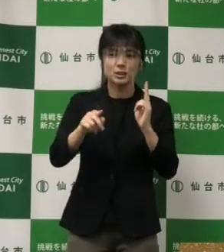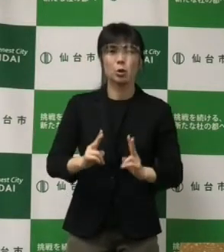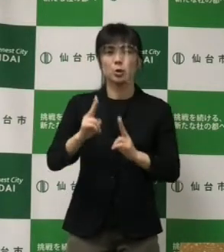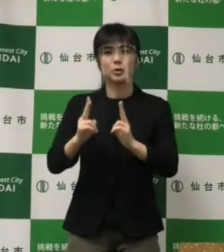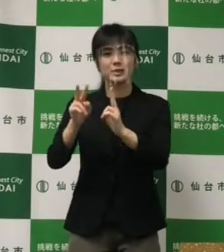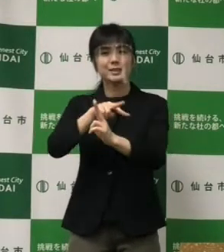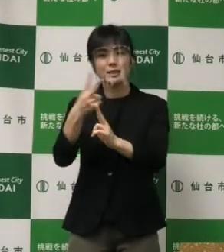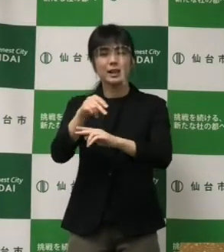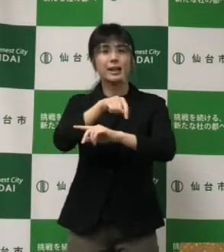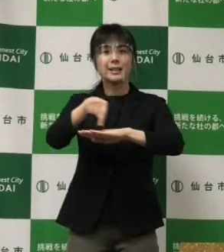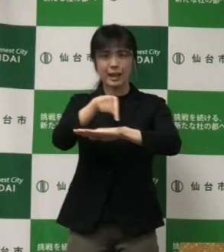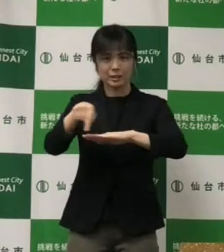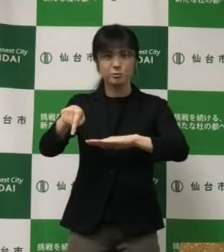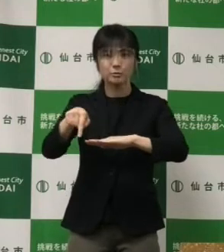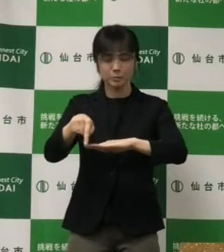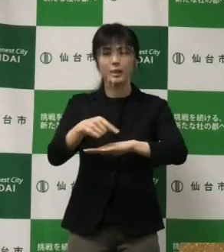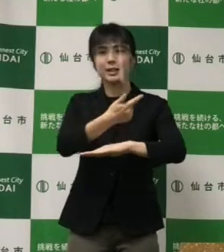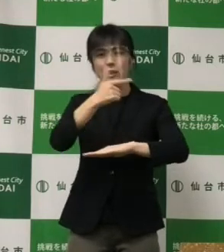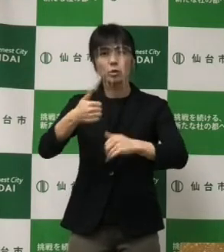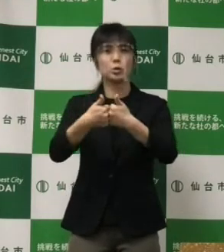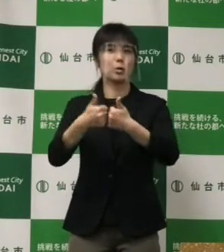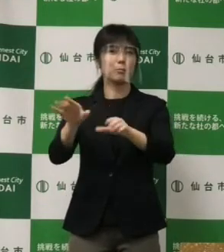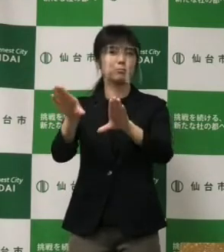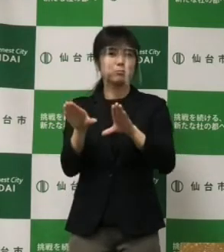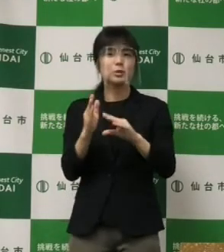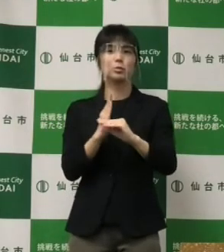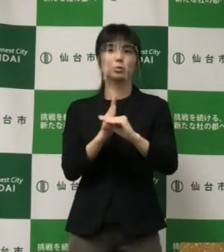もいろいろご相談を受けているところでございます。